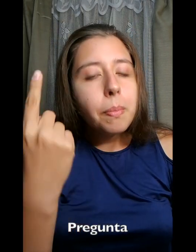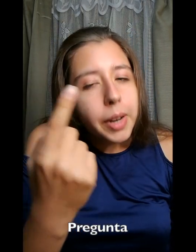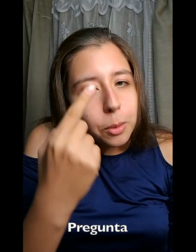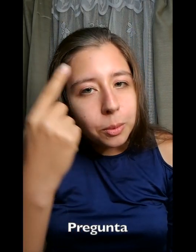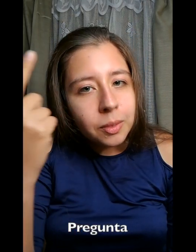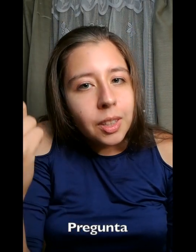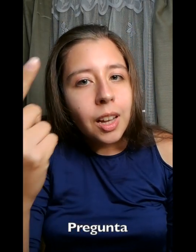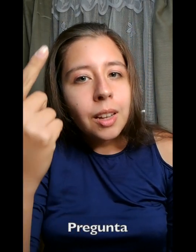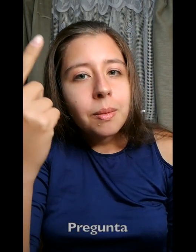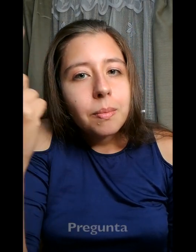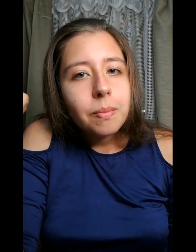Pregunta.